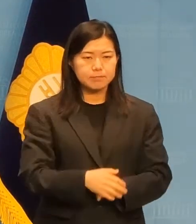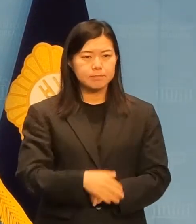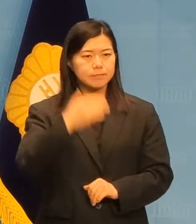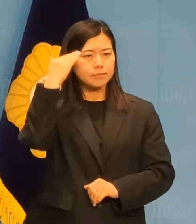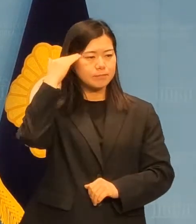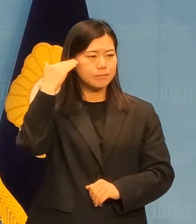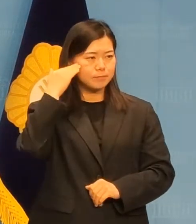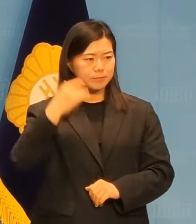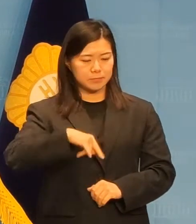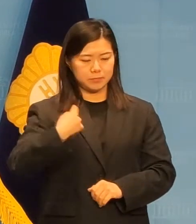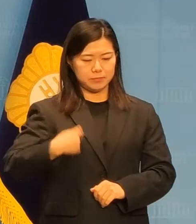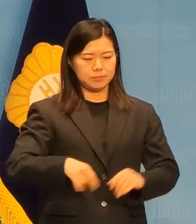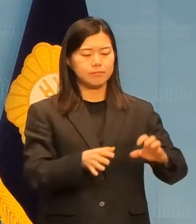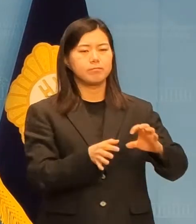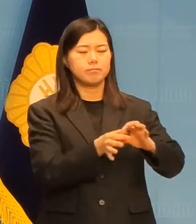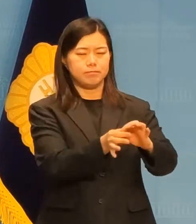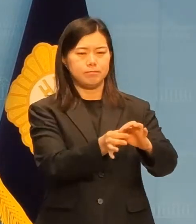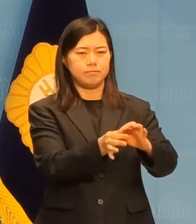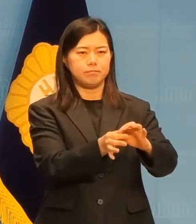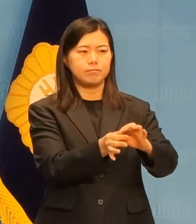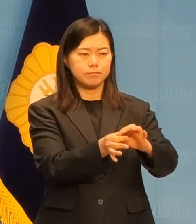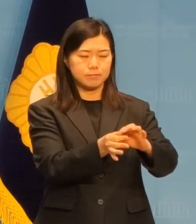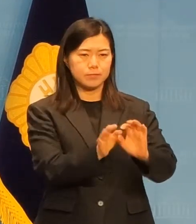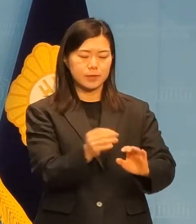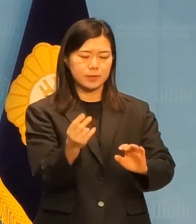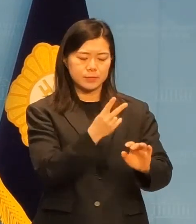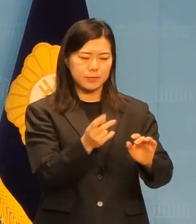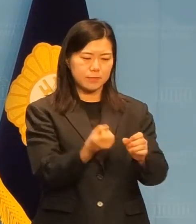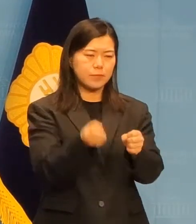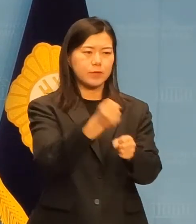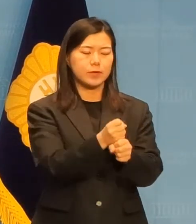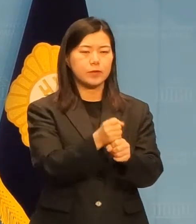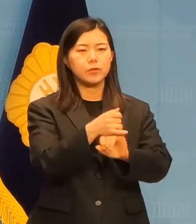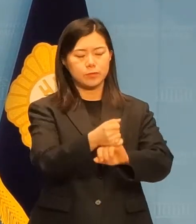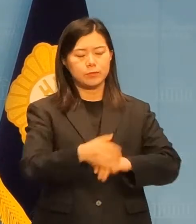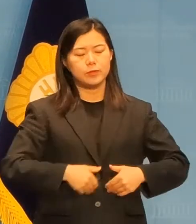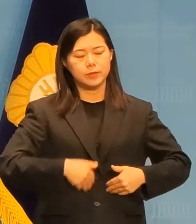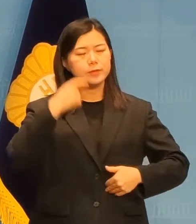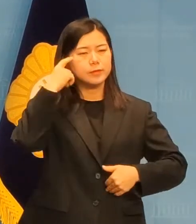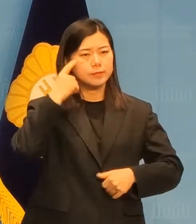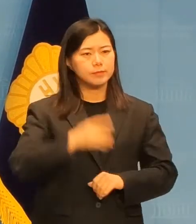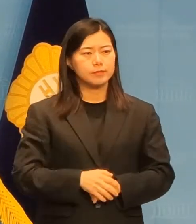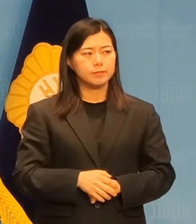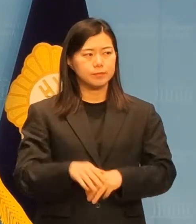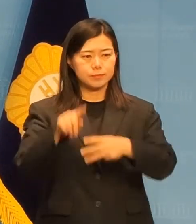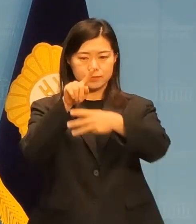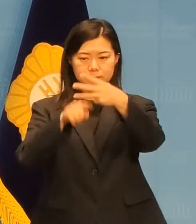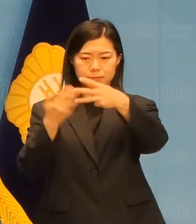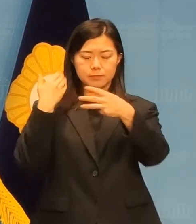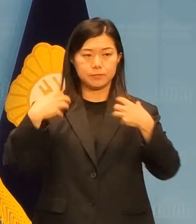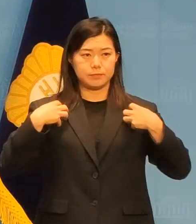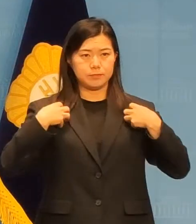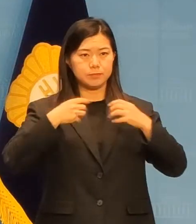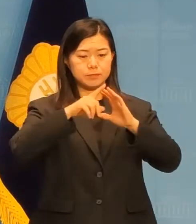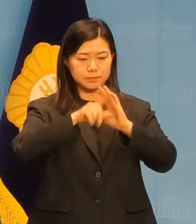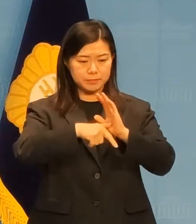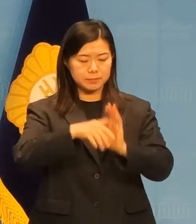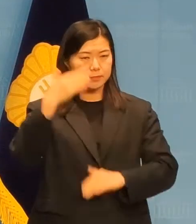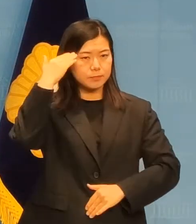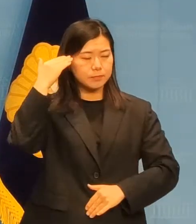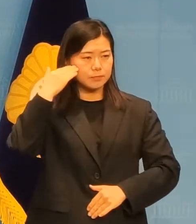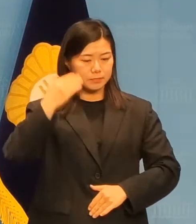한중 관계의 저는 정상적 복원이라고 생각을 합니다. 윤석열 정부 시기에 한중